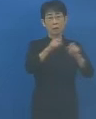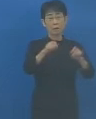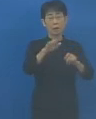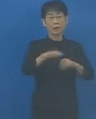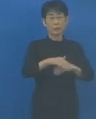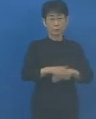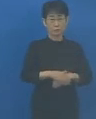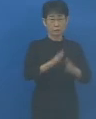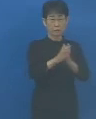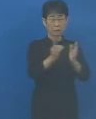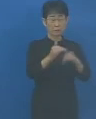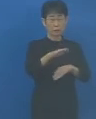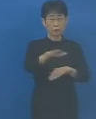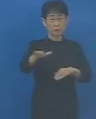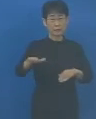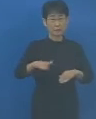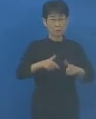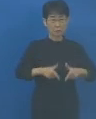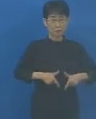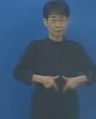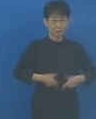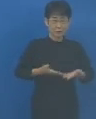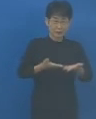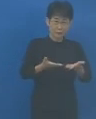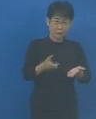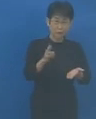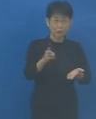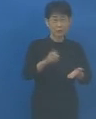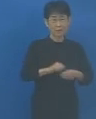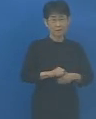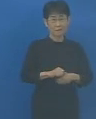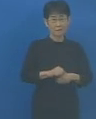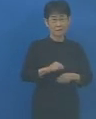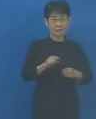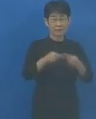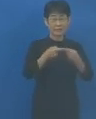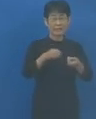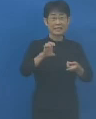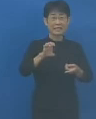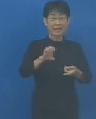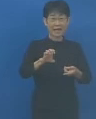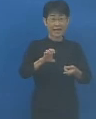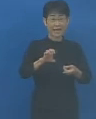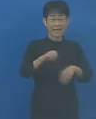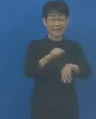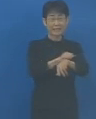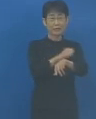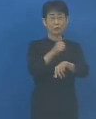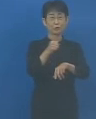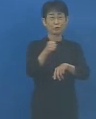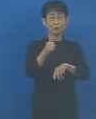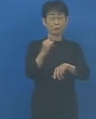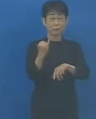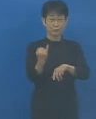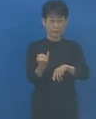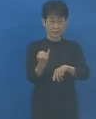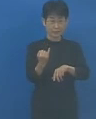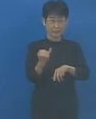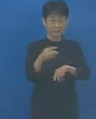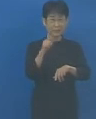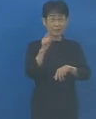さんも勇気づけるものになりました。入江選手に感謝を申し上げますとともにこれからまだ2試